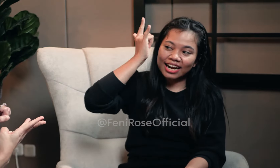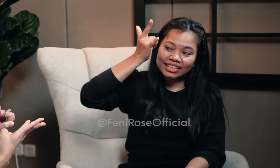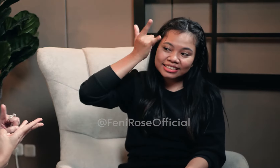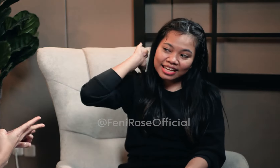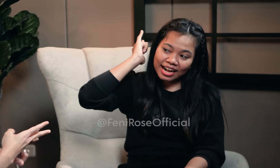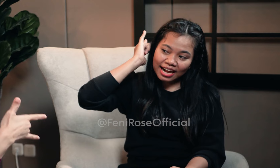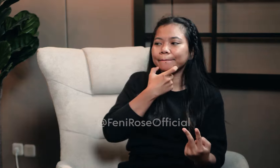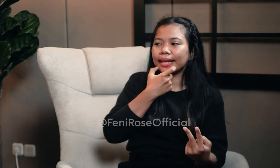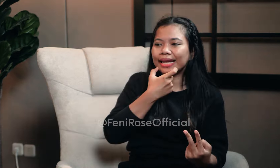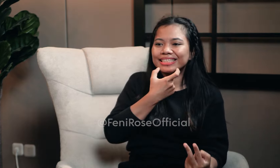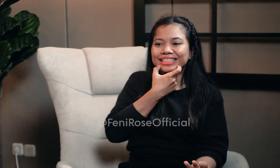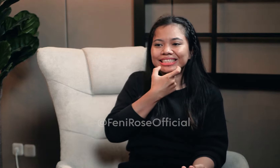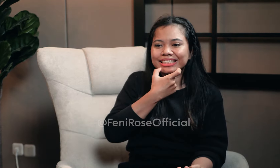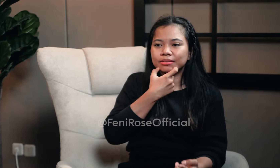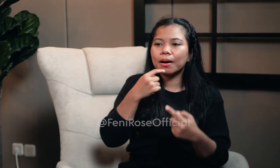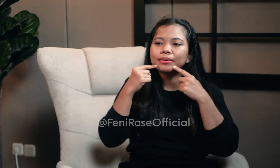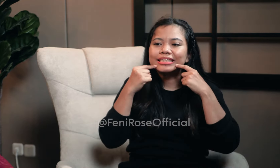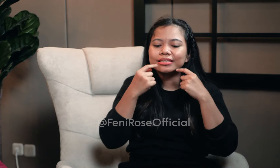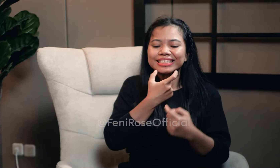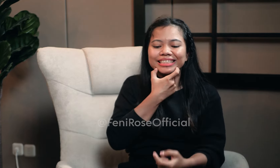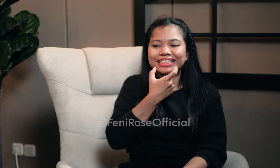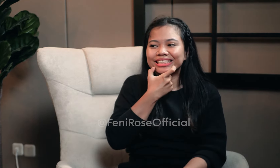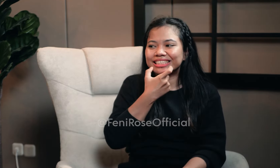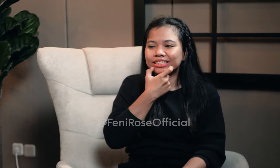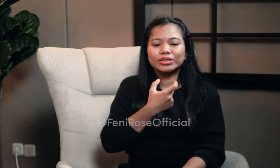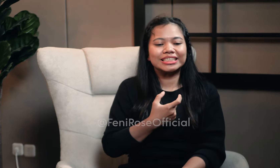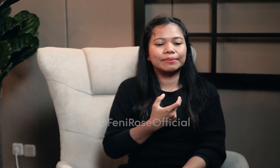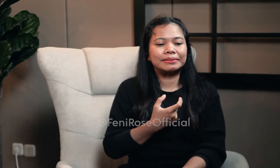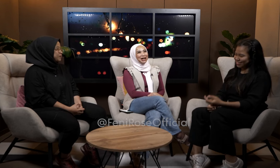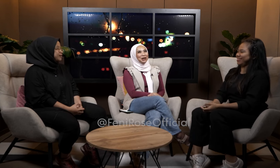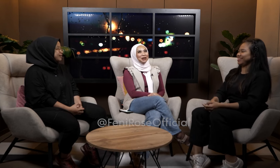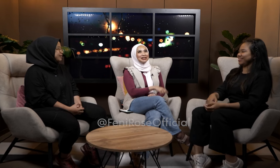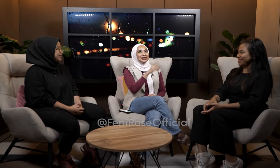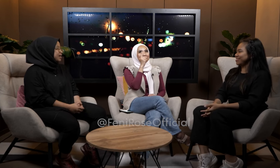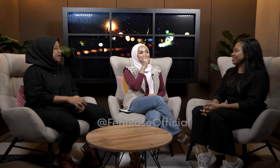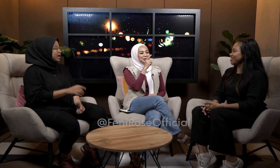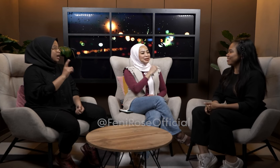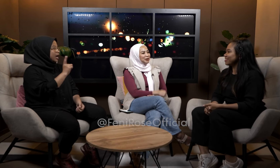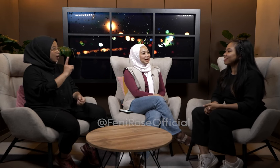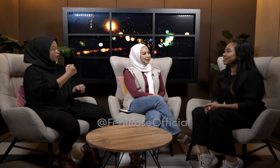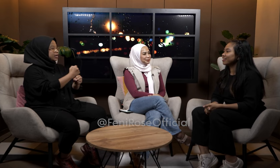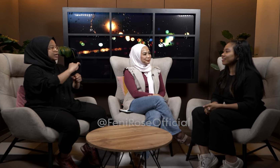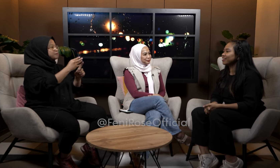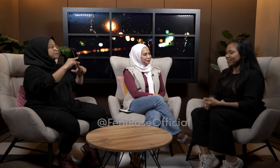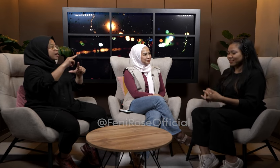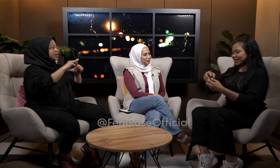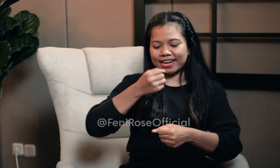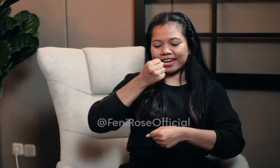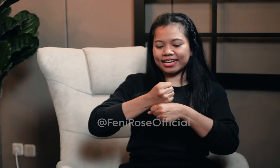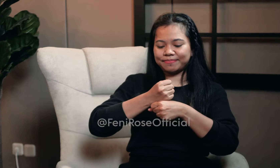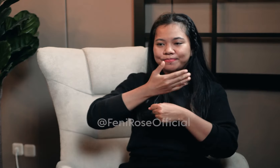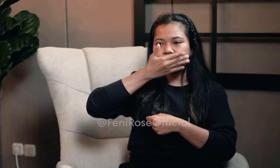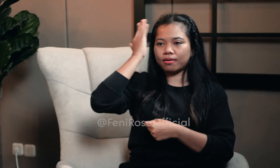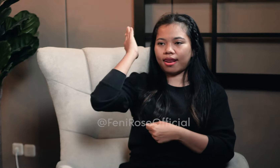namanya Cak Imin seperti ini Cak Imin Cak Imin kalau e Mas Gibran Gibran isyarat